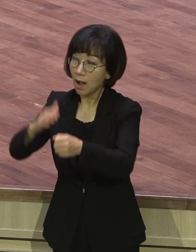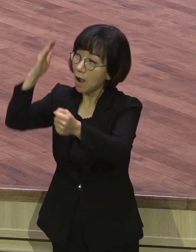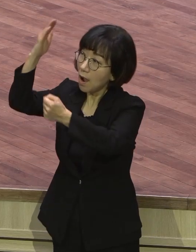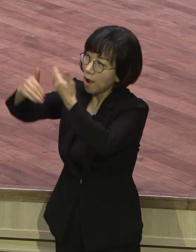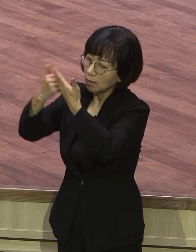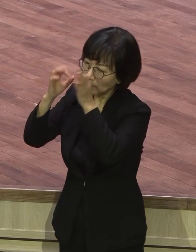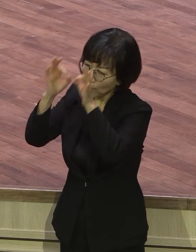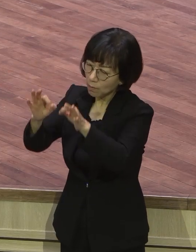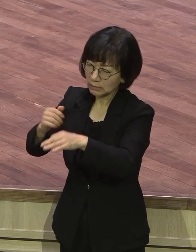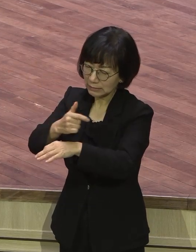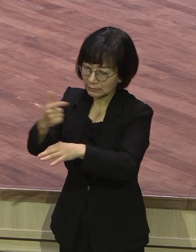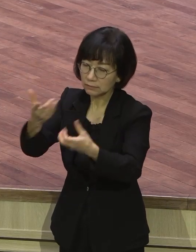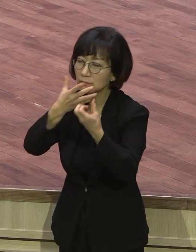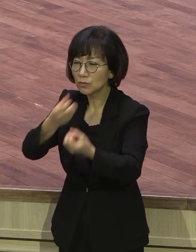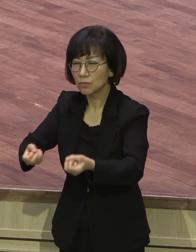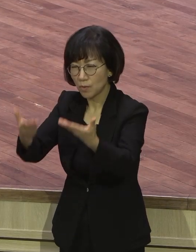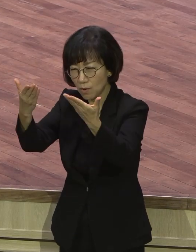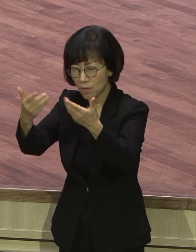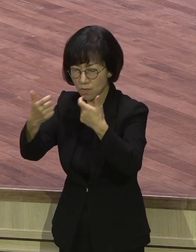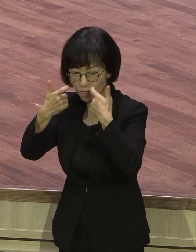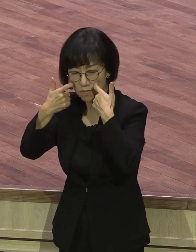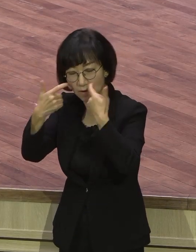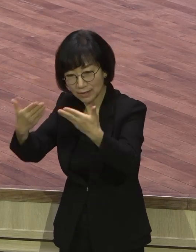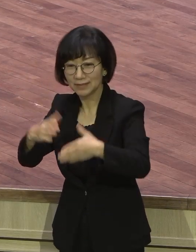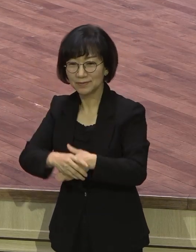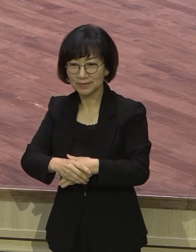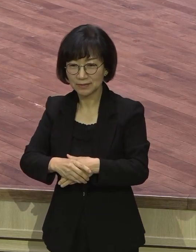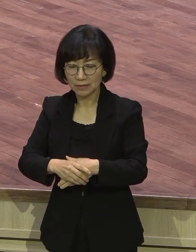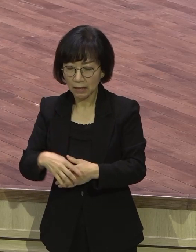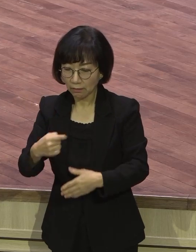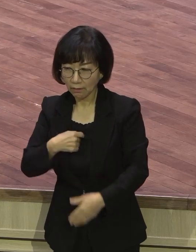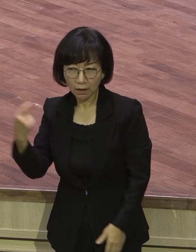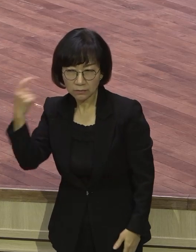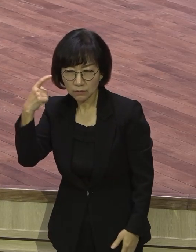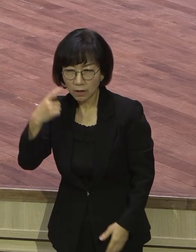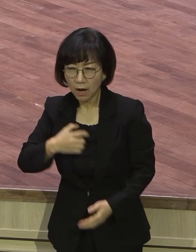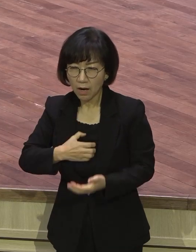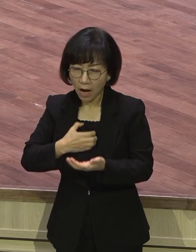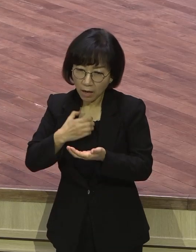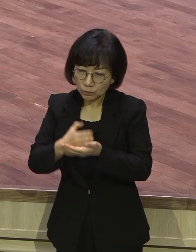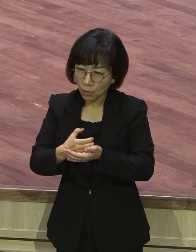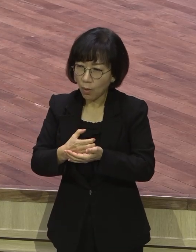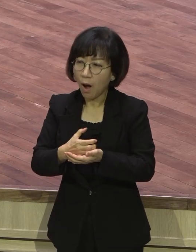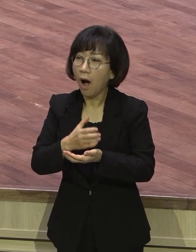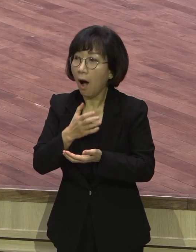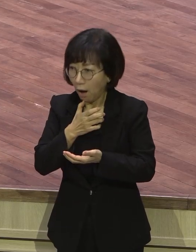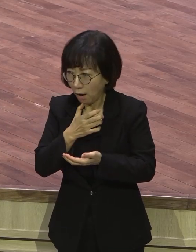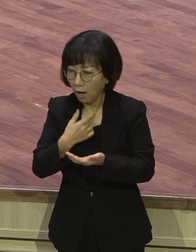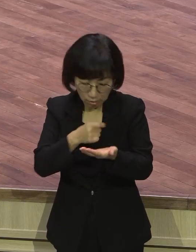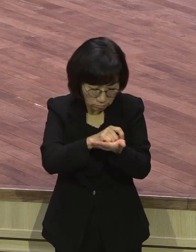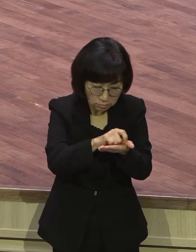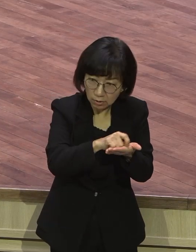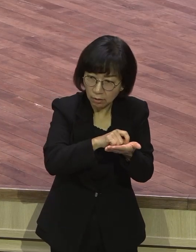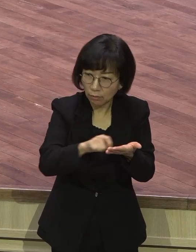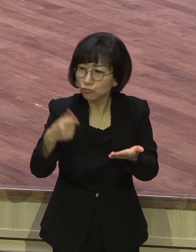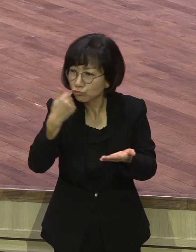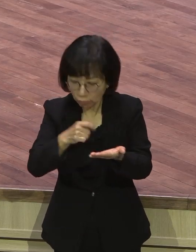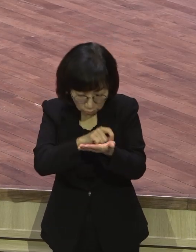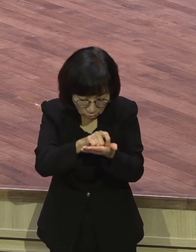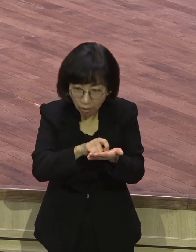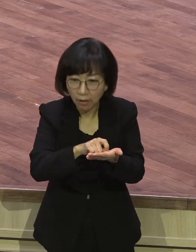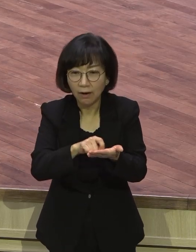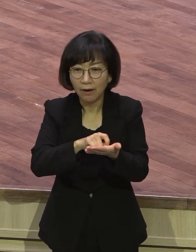축복 안하겠어요 목사가 들으면 감동돼서 내가 죽었다니까요 찾았다니까요